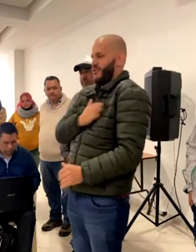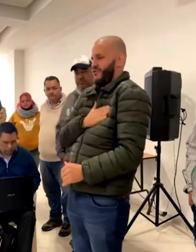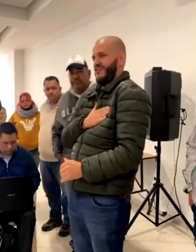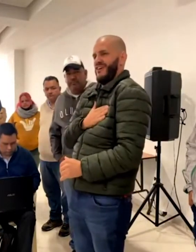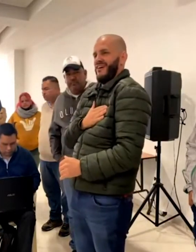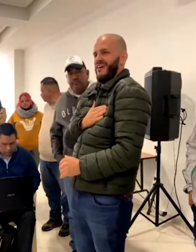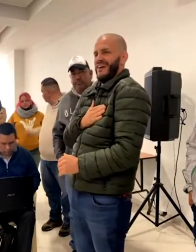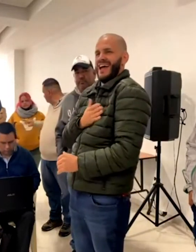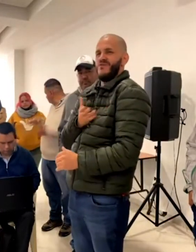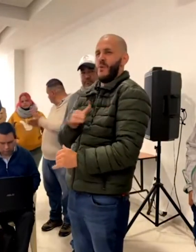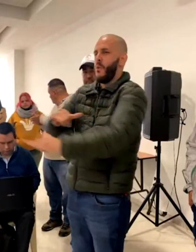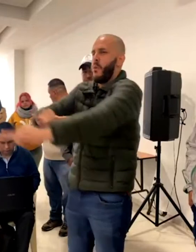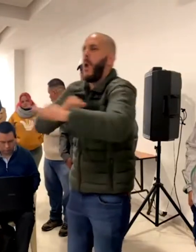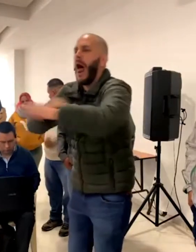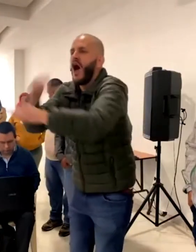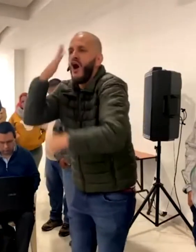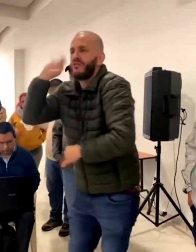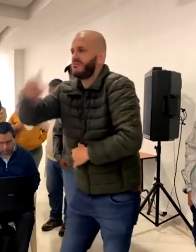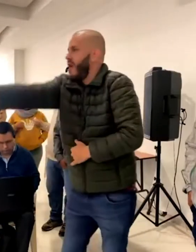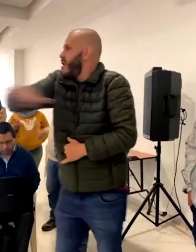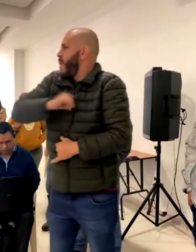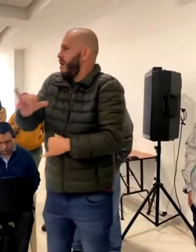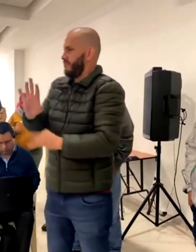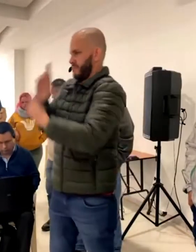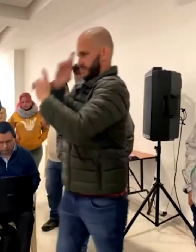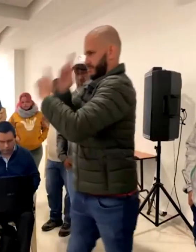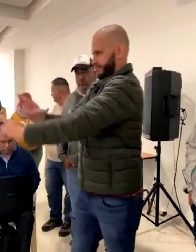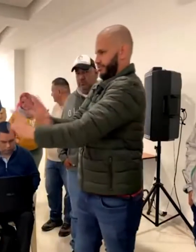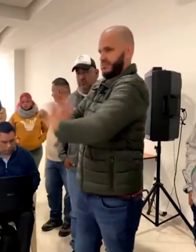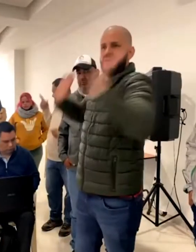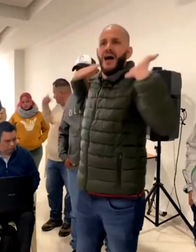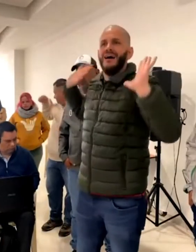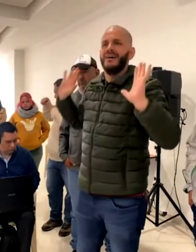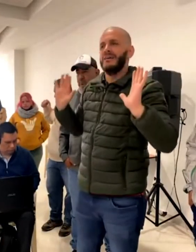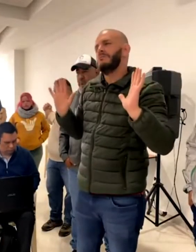las personas la gente